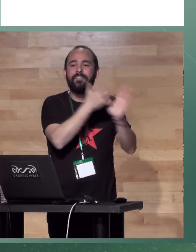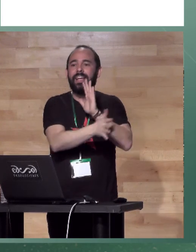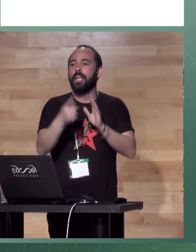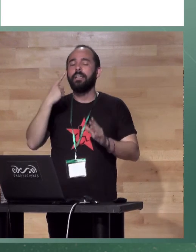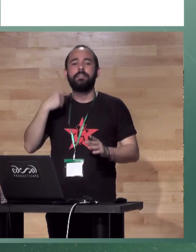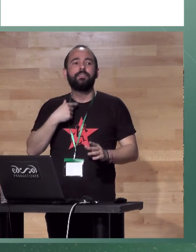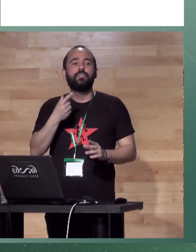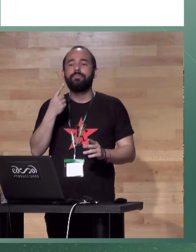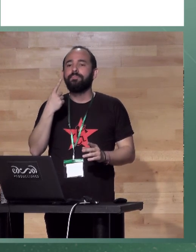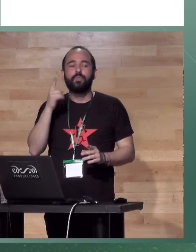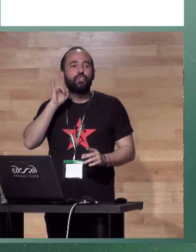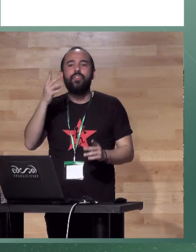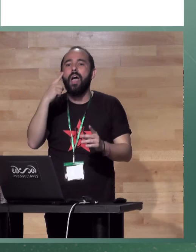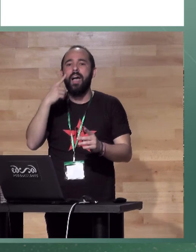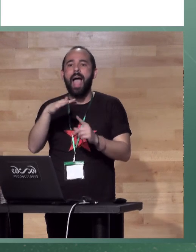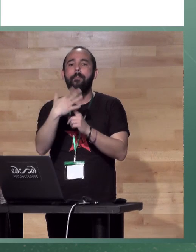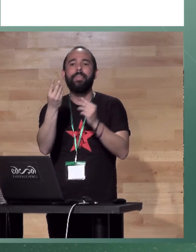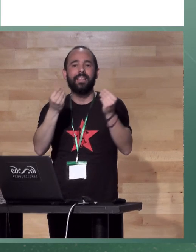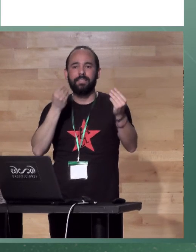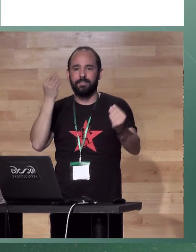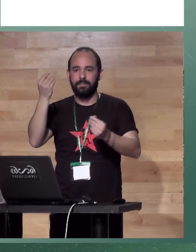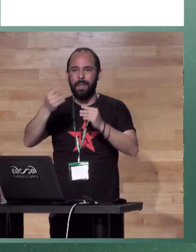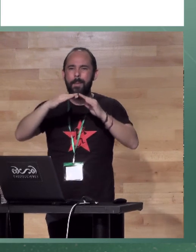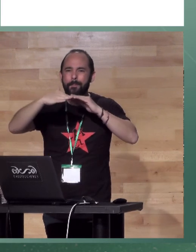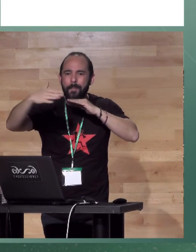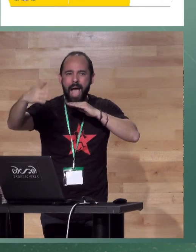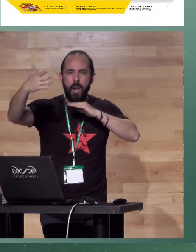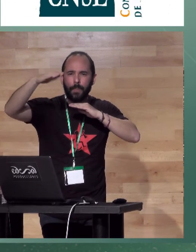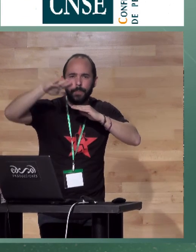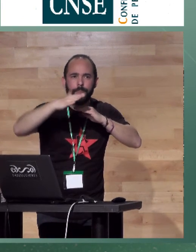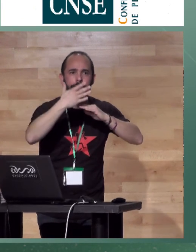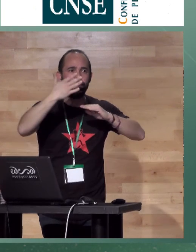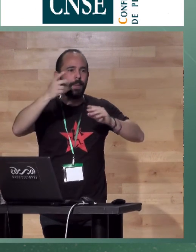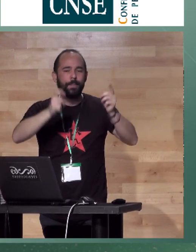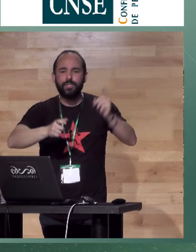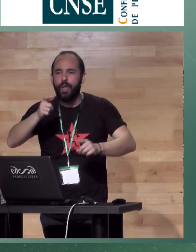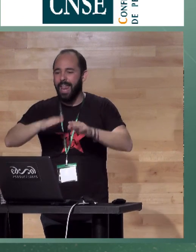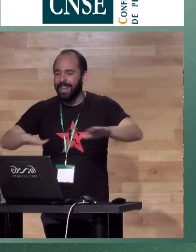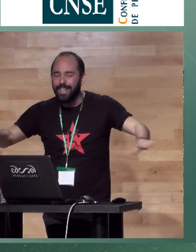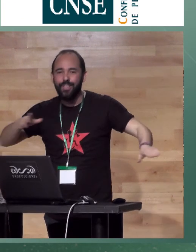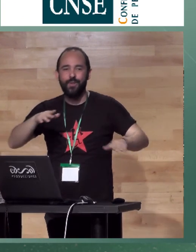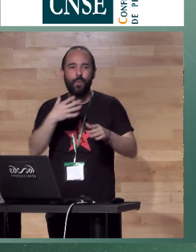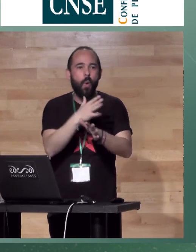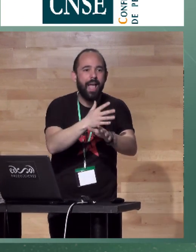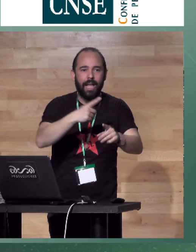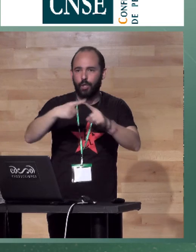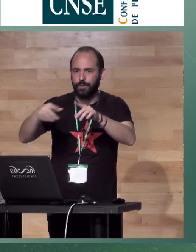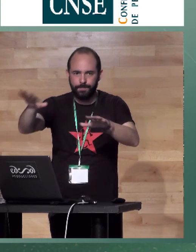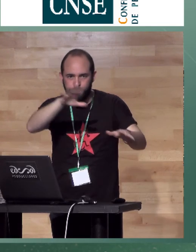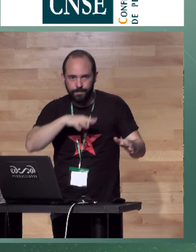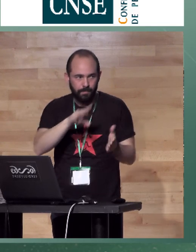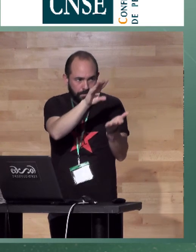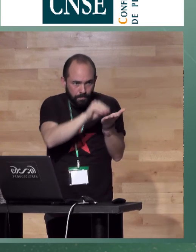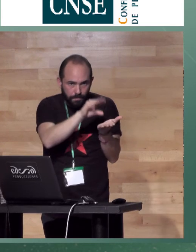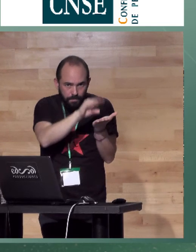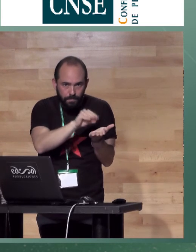En inglés significa que es el sonido ambiente. El mar, las olas, las personas, los niños que